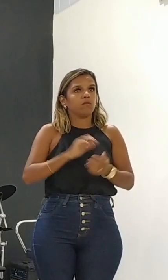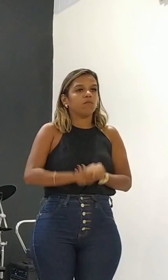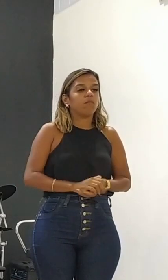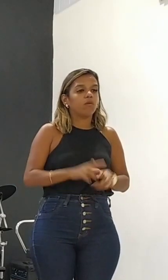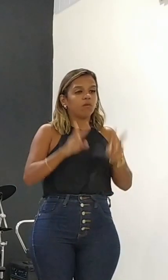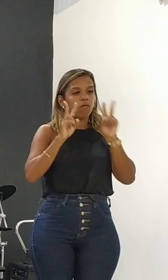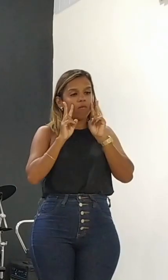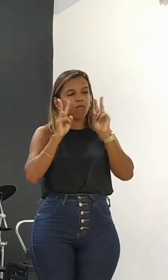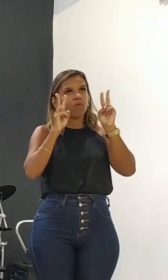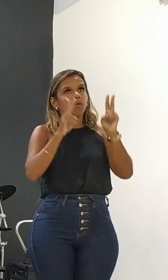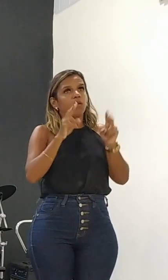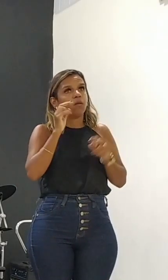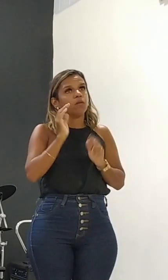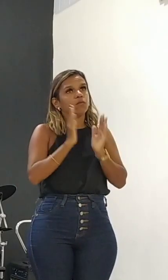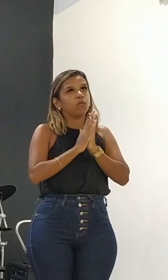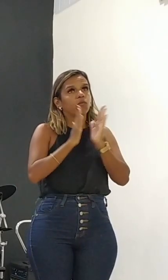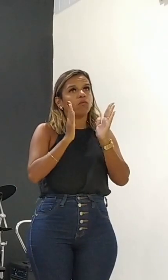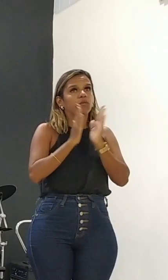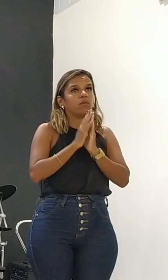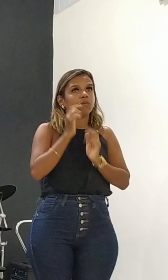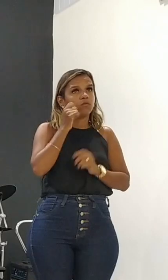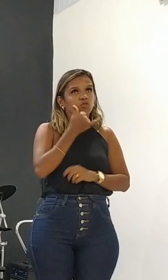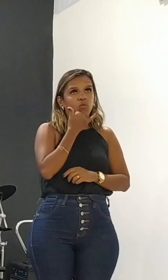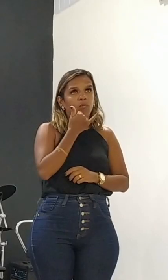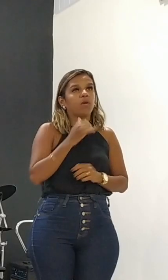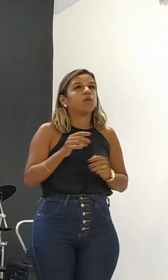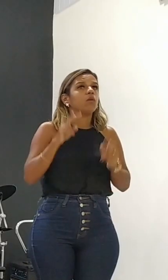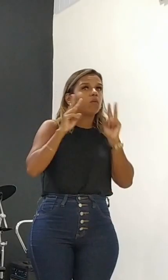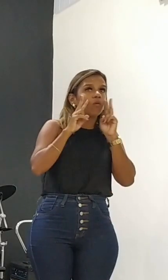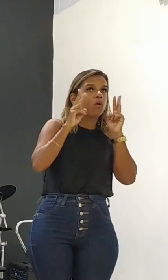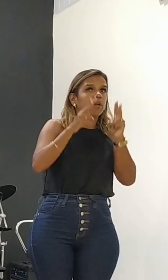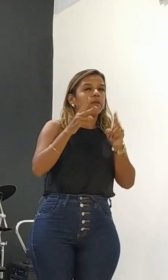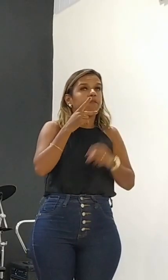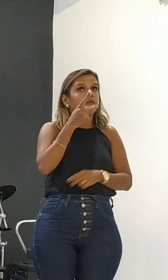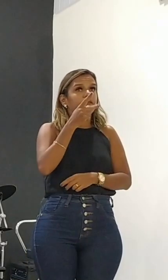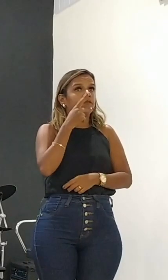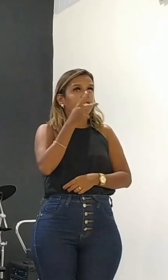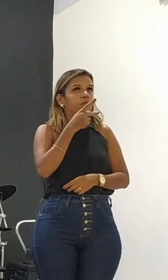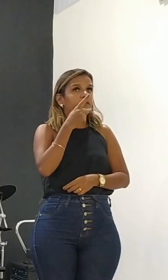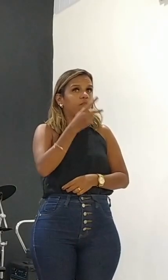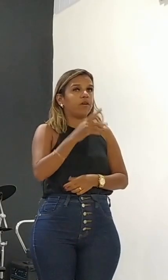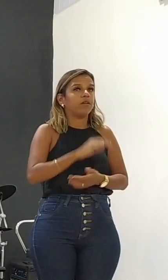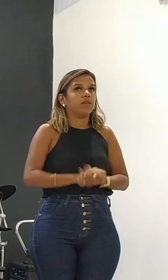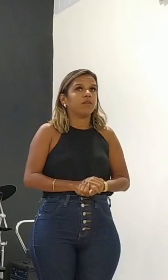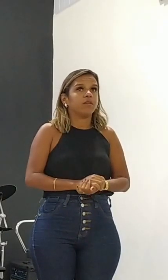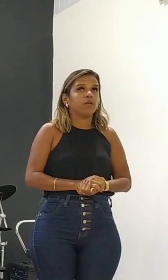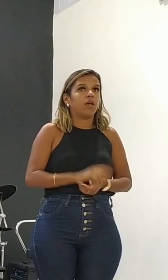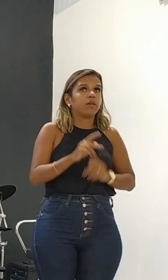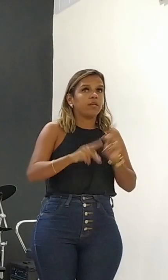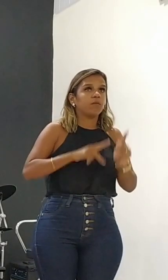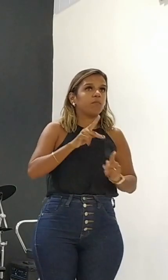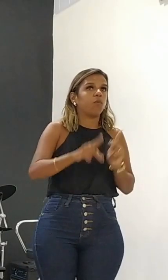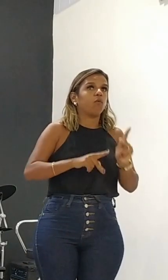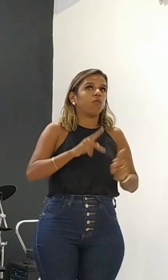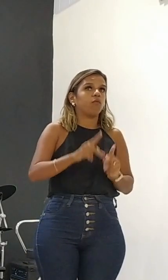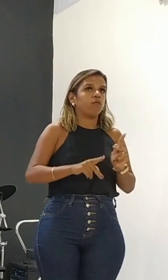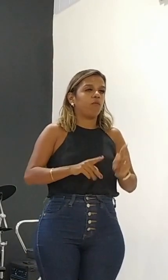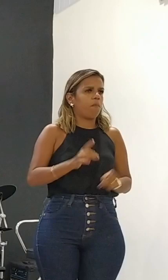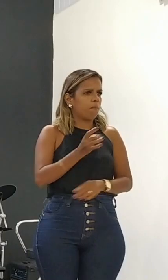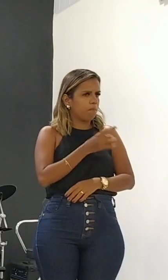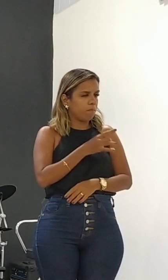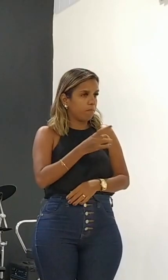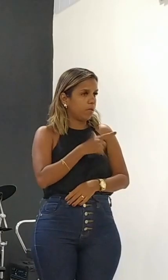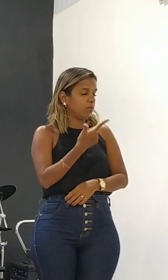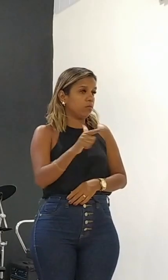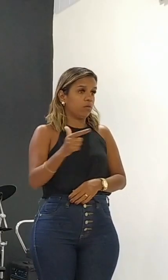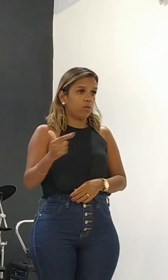e levantei-me, e disse aos nobres, e aos magistrados, e ao resto do povo: não